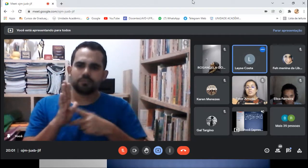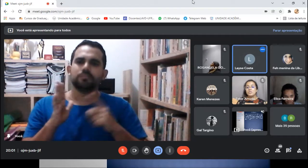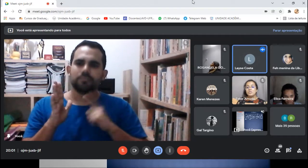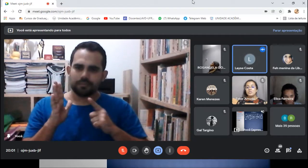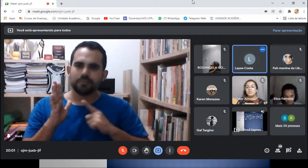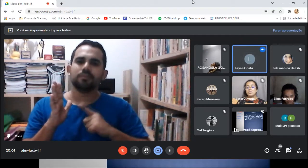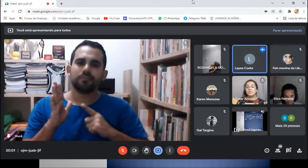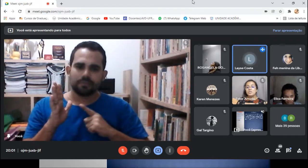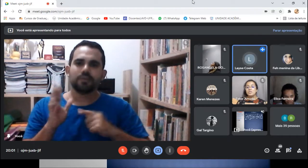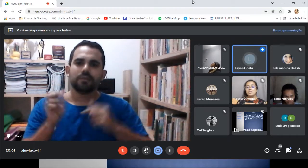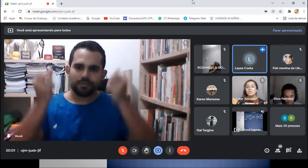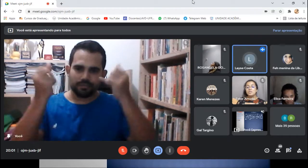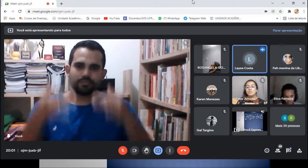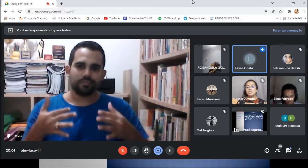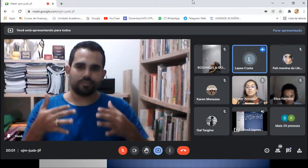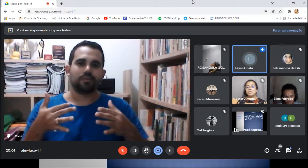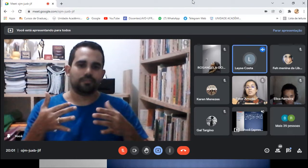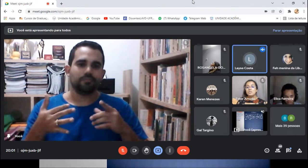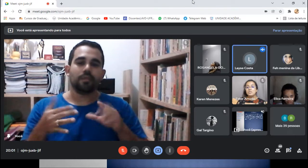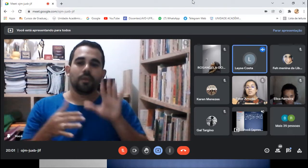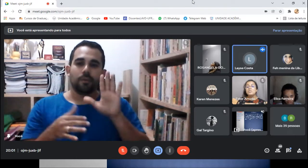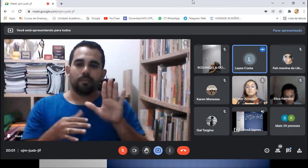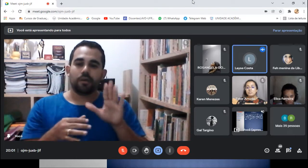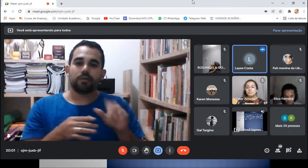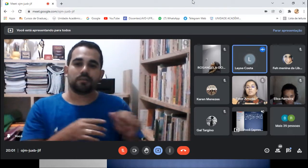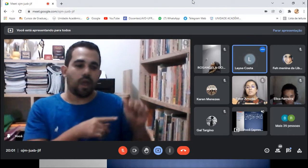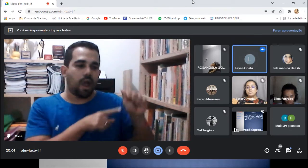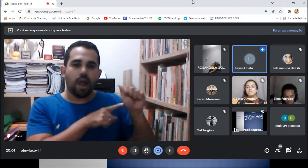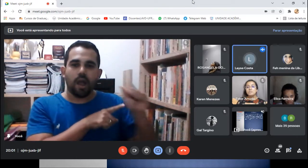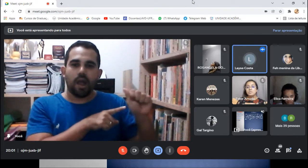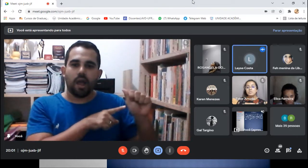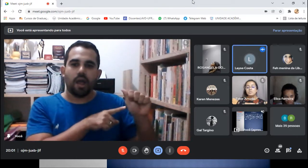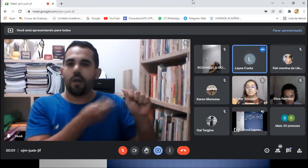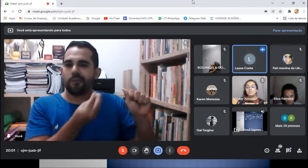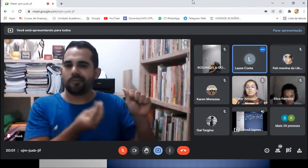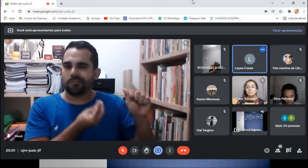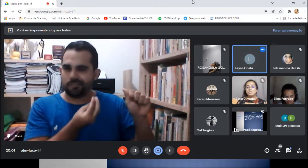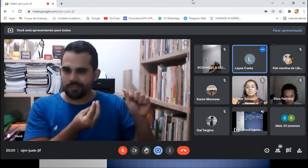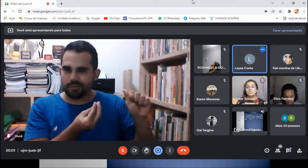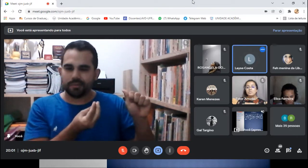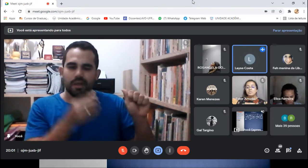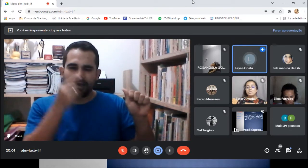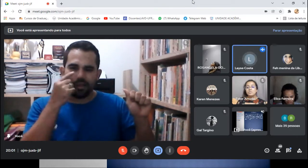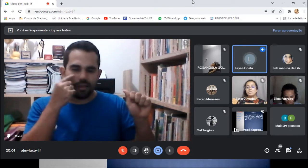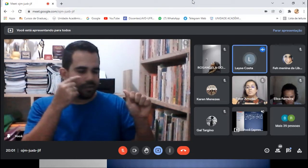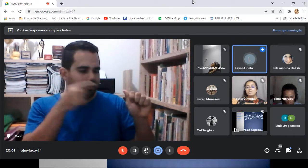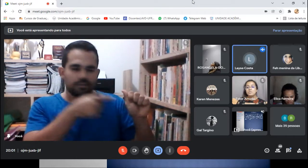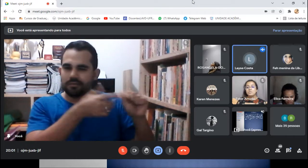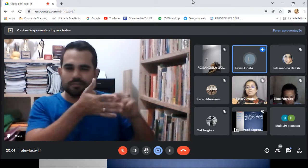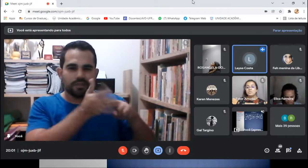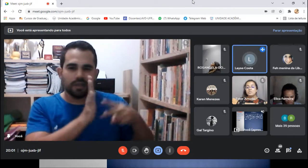Então, isso tem significado, essa reunião de morfemas há um significado. Mas só temos a letra